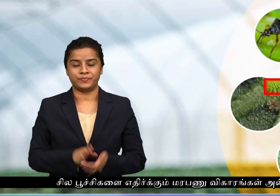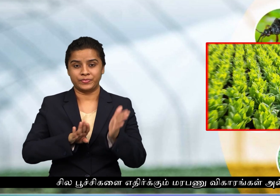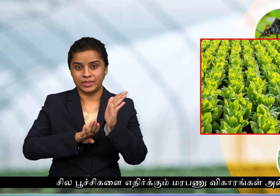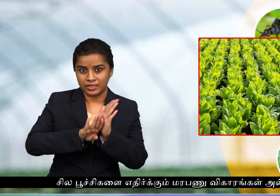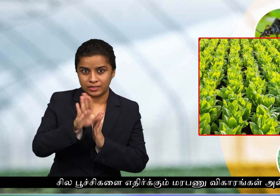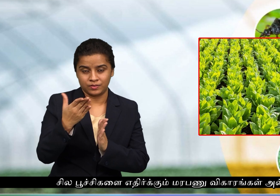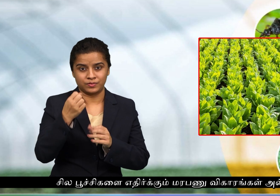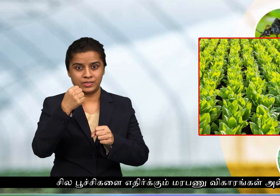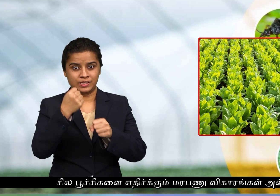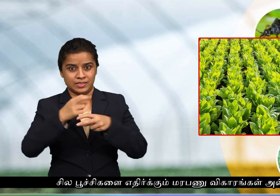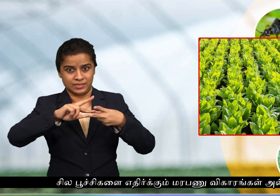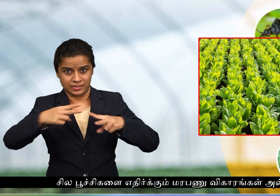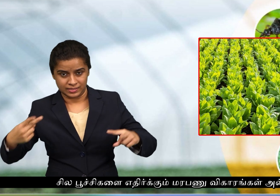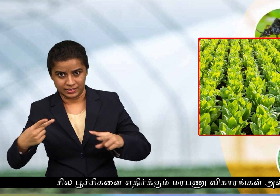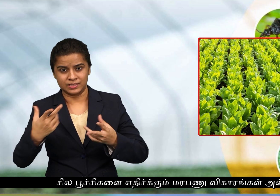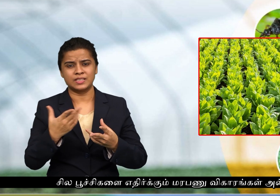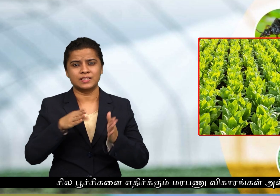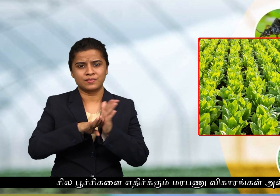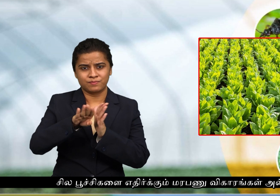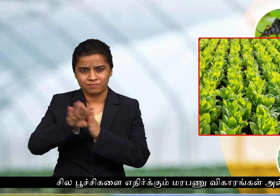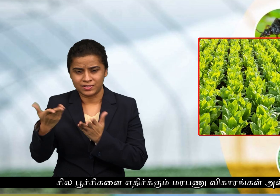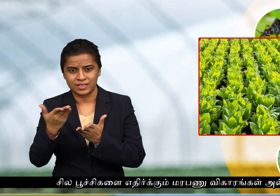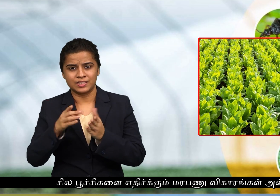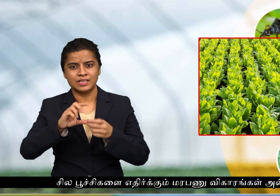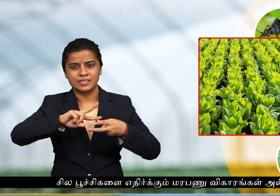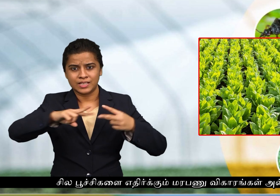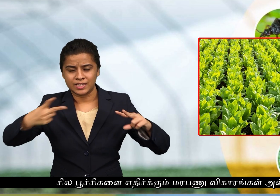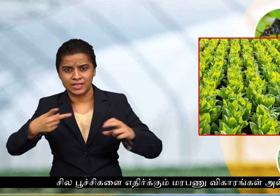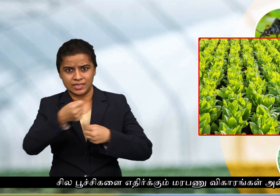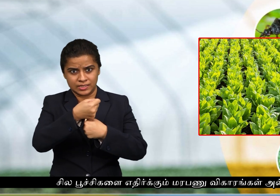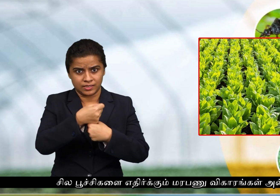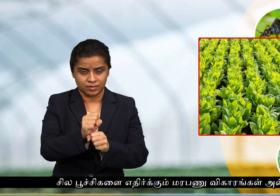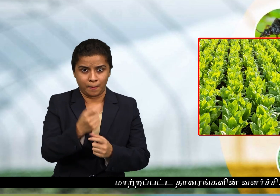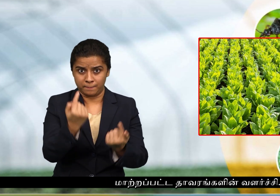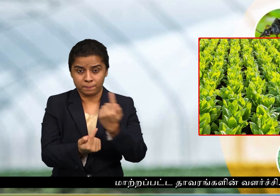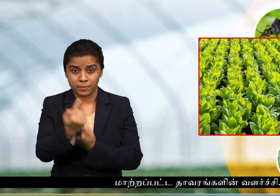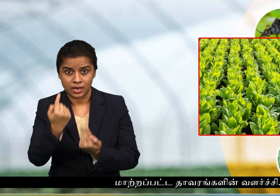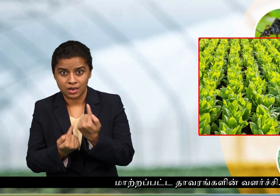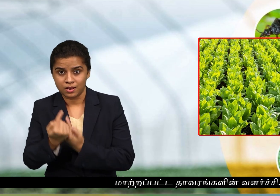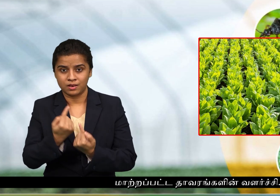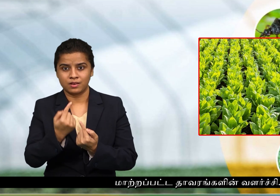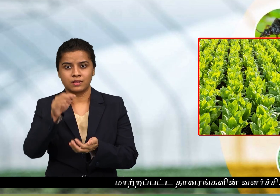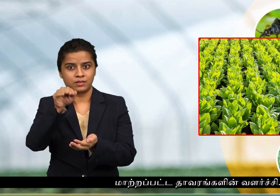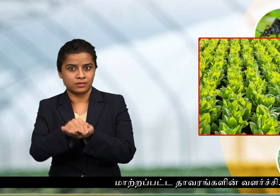சில பூச்சிகளை எதிர்க்கும் மரபணு விகாரங்கள் அல்லது மரபணு மாற்றப்பட்ட தாவரங்களின் வளர்ச்சி.